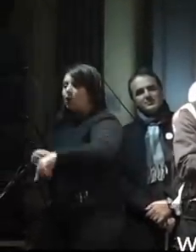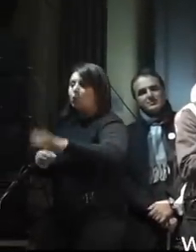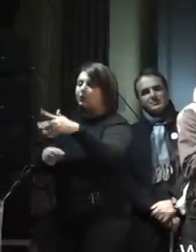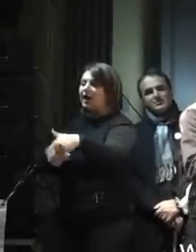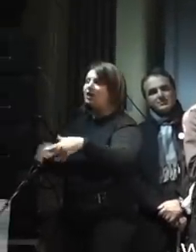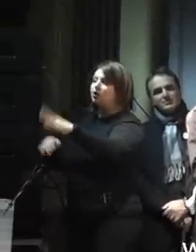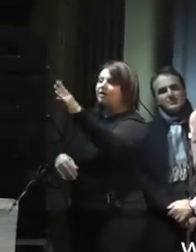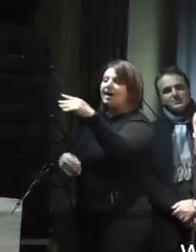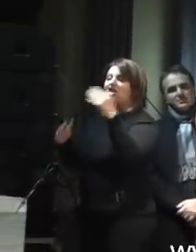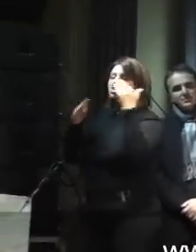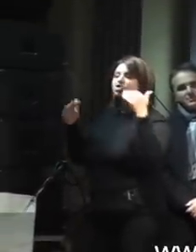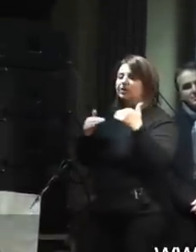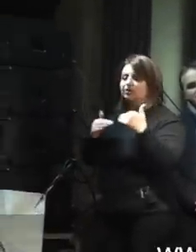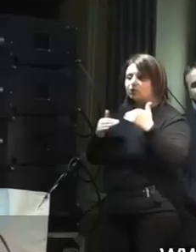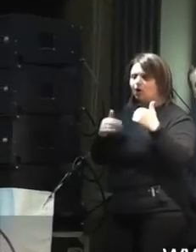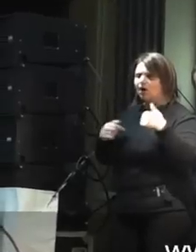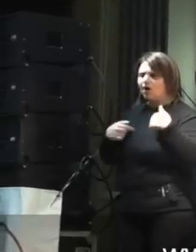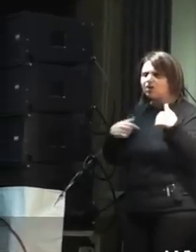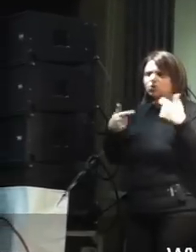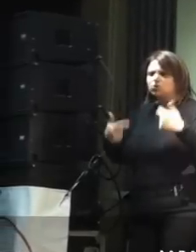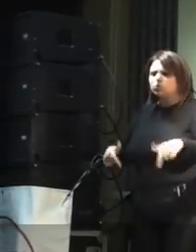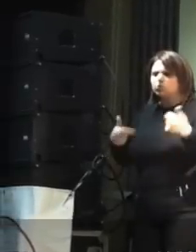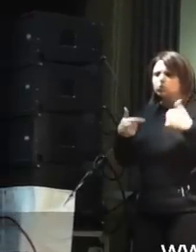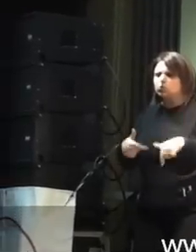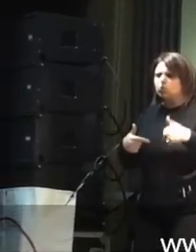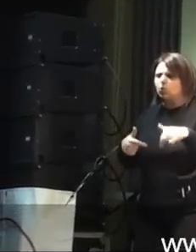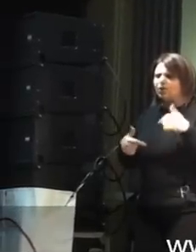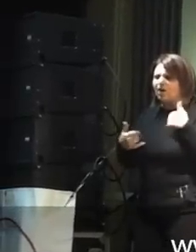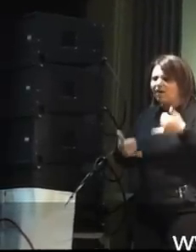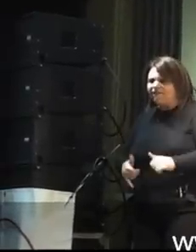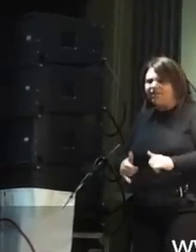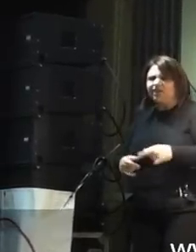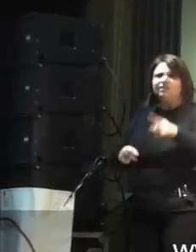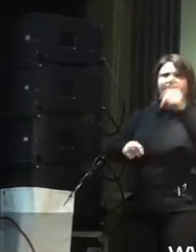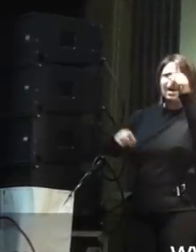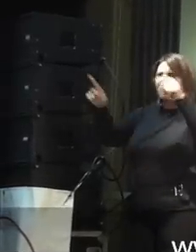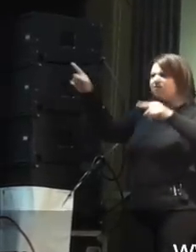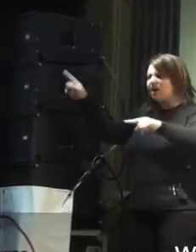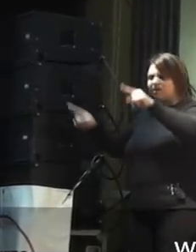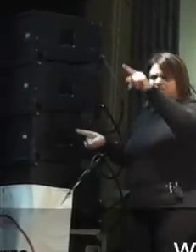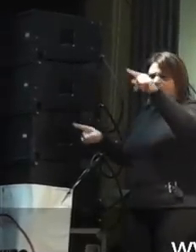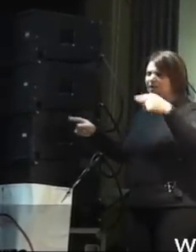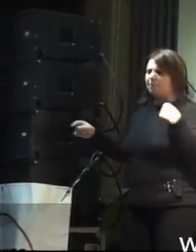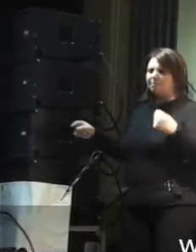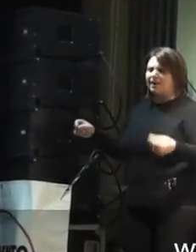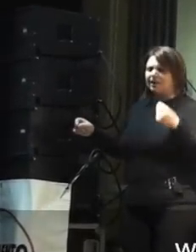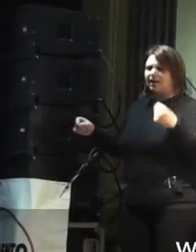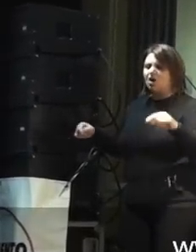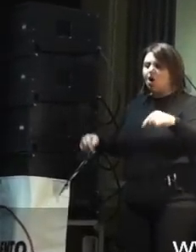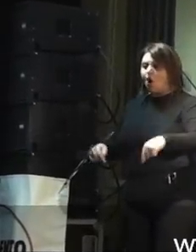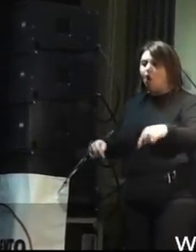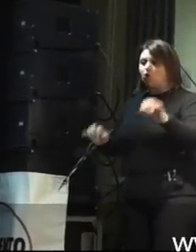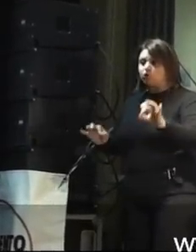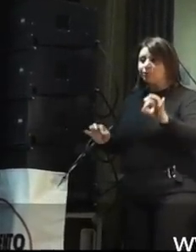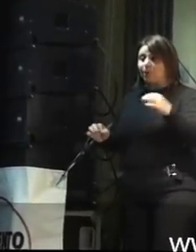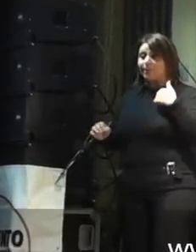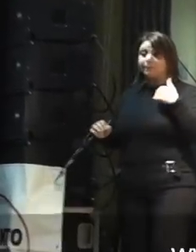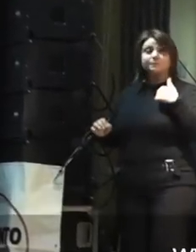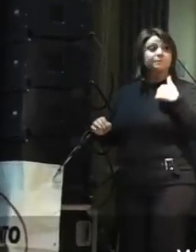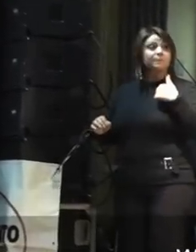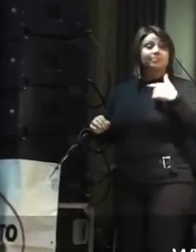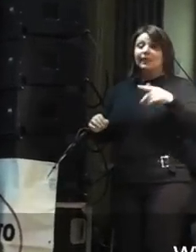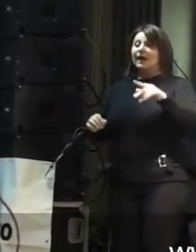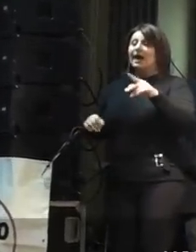Egitto. Io sono stufo di vedere queste persone che se ne vanno. Ci stanno scrivendo, oggi eravamo